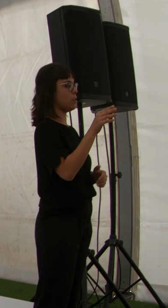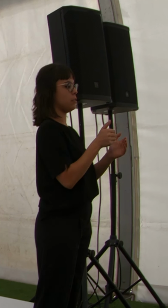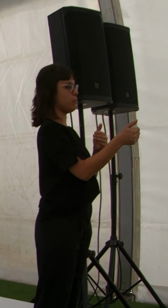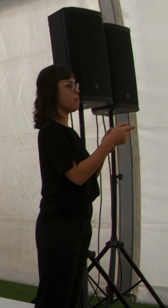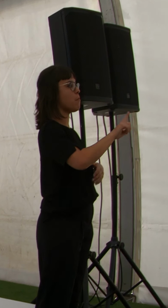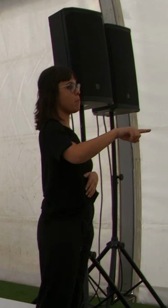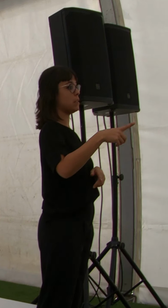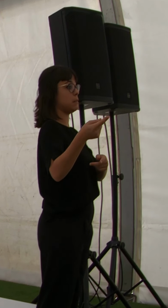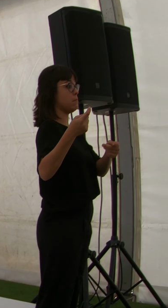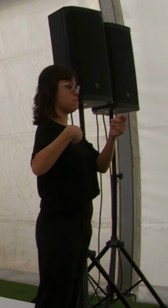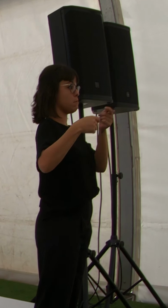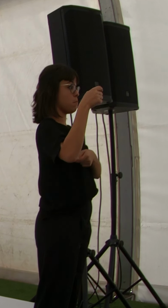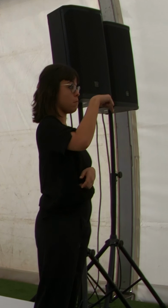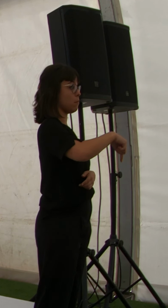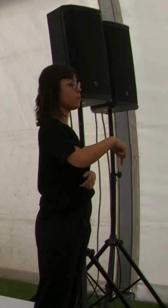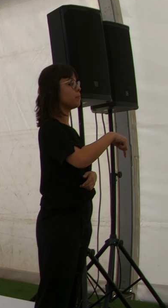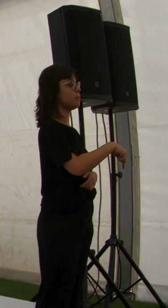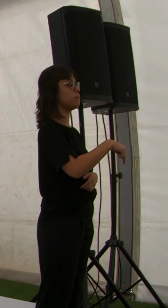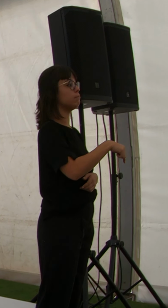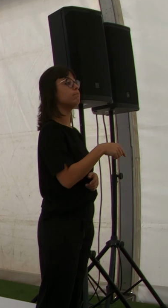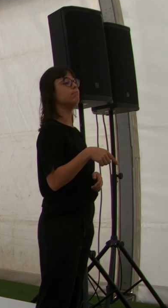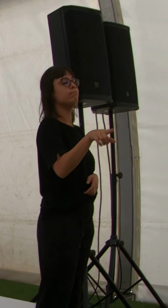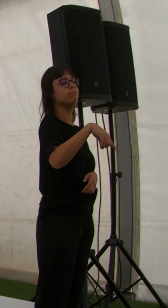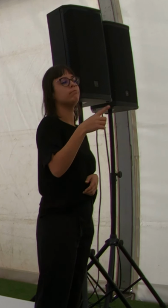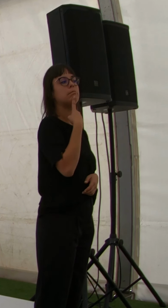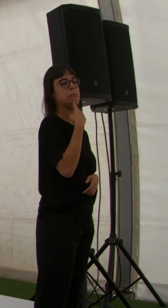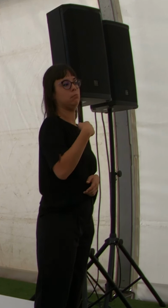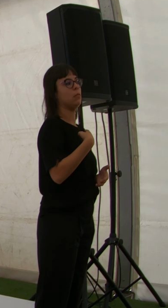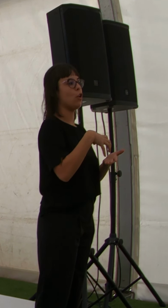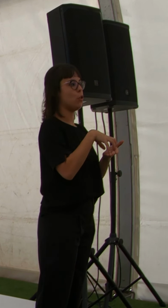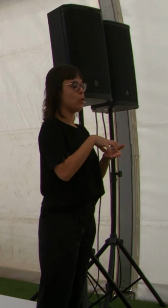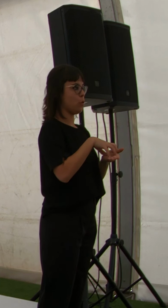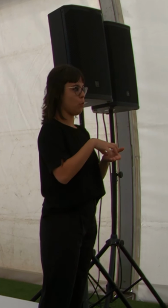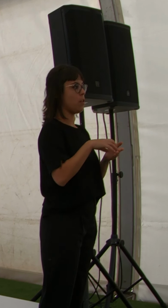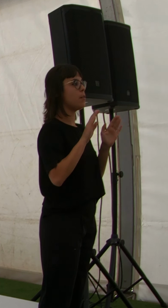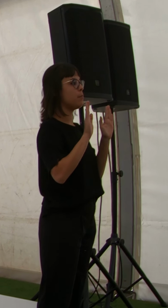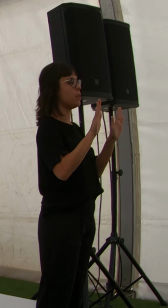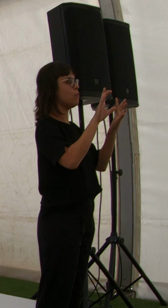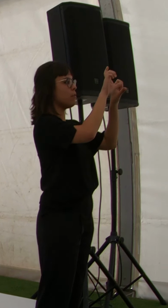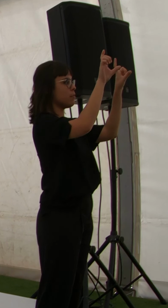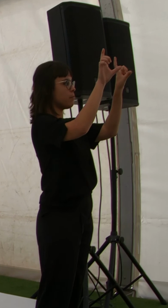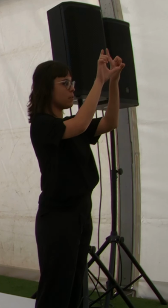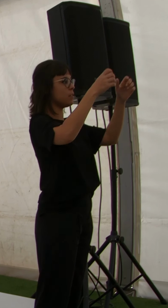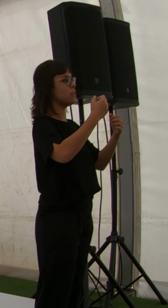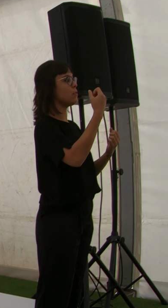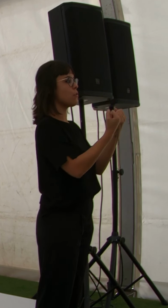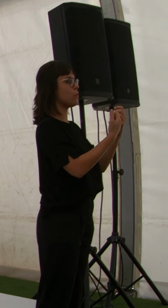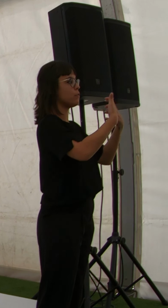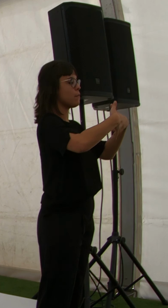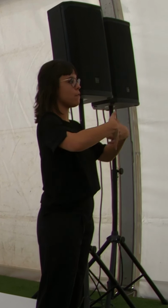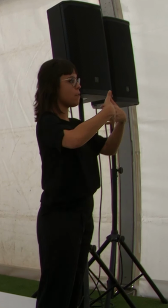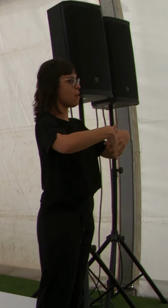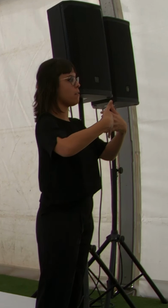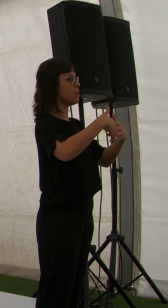exactamente como ellos dicen. Lo que sí estoy totalmente seguro es que la filosofía de construcción de todos los fabricantes va a tender